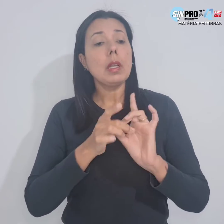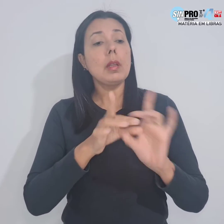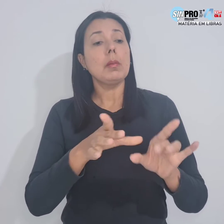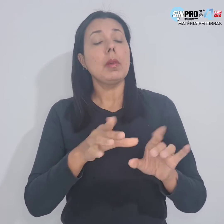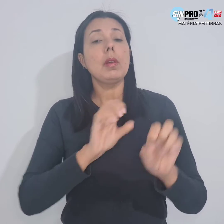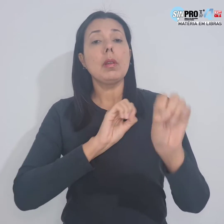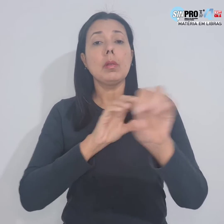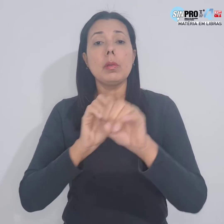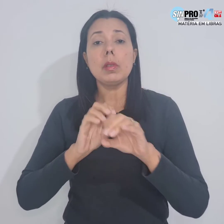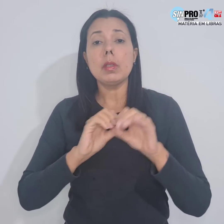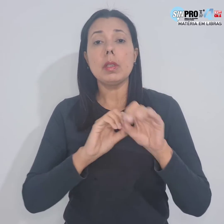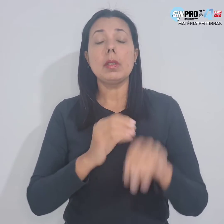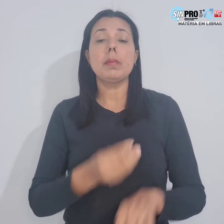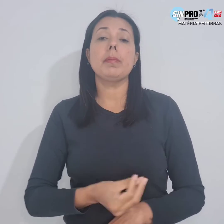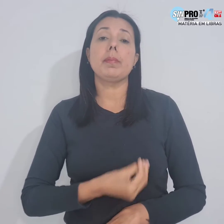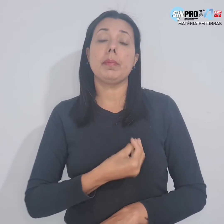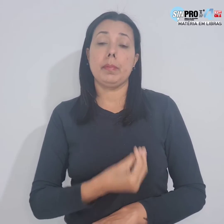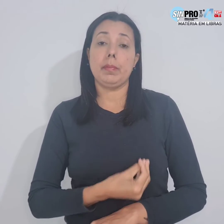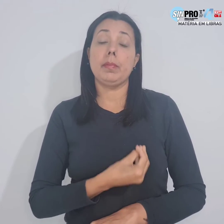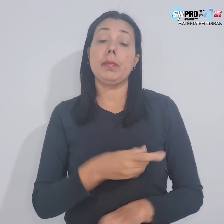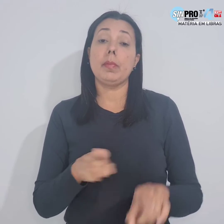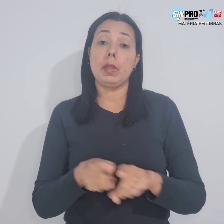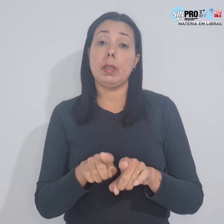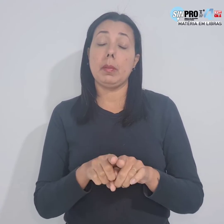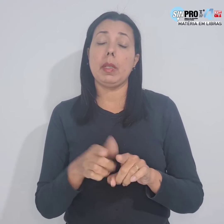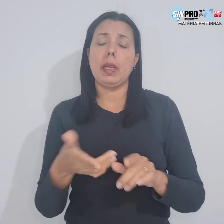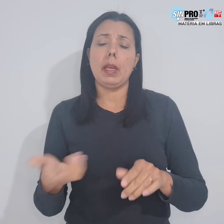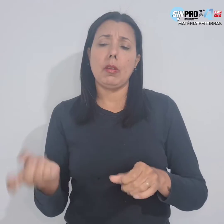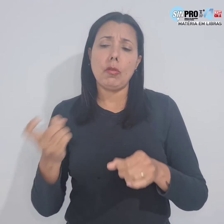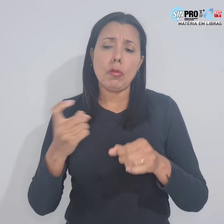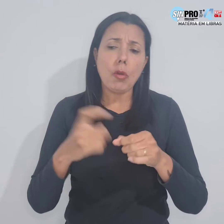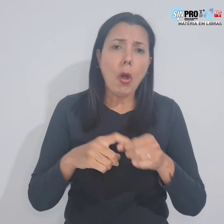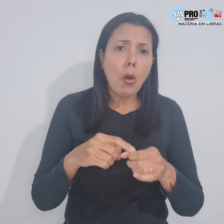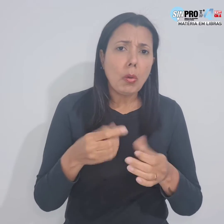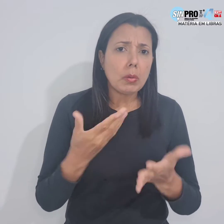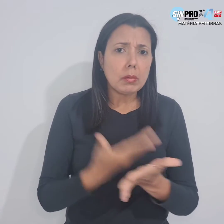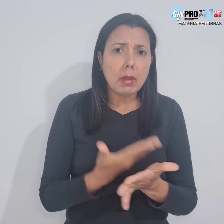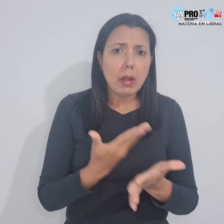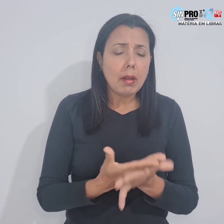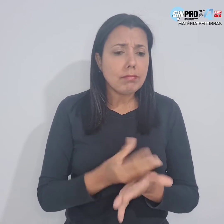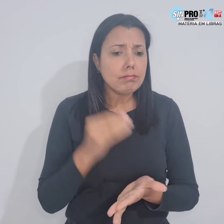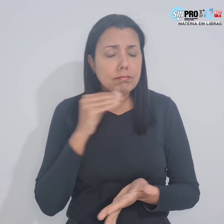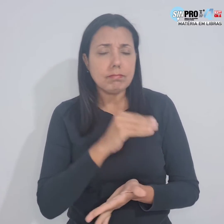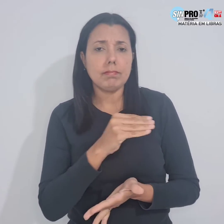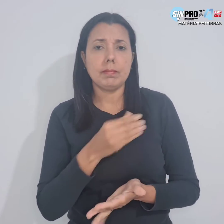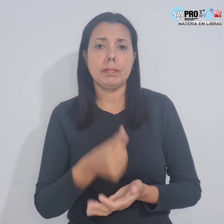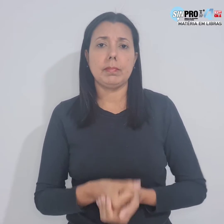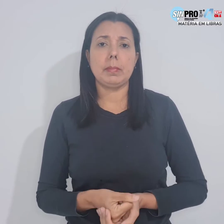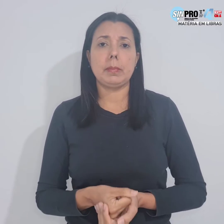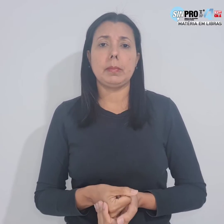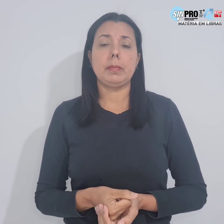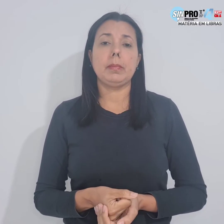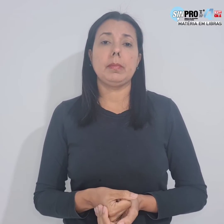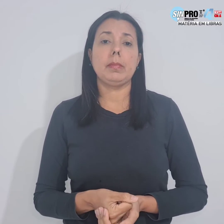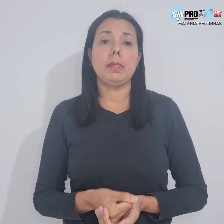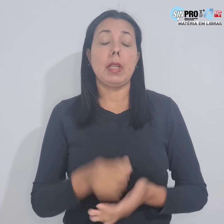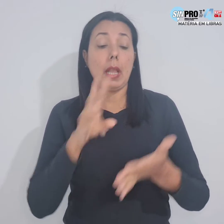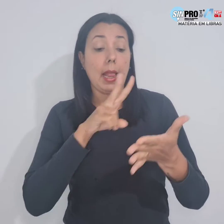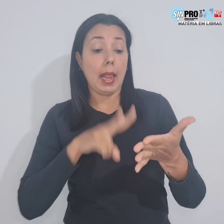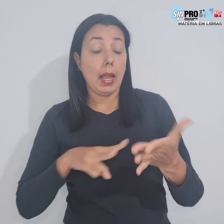libera a educação presencial e tenta forçar o retorno às aulas. Leia na